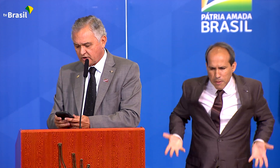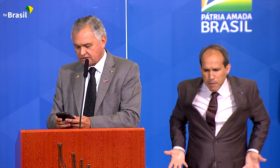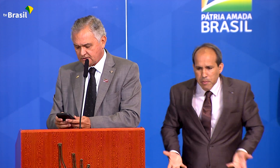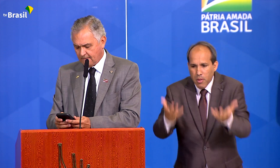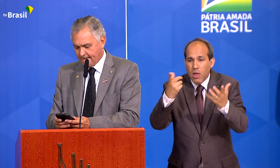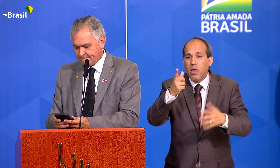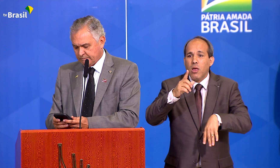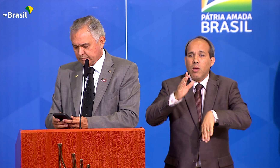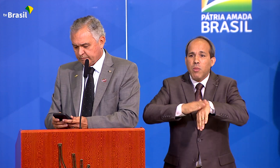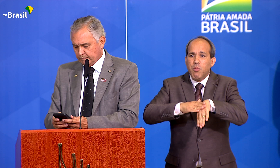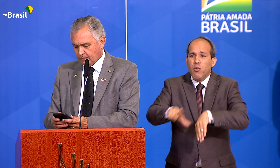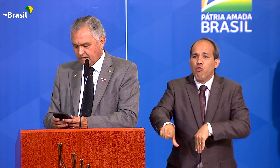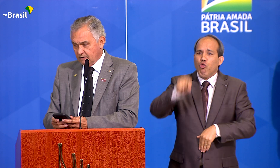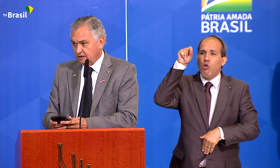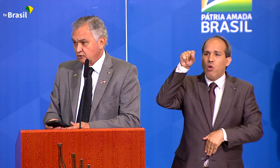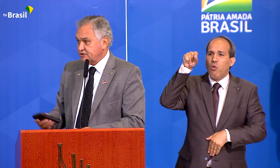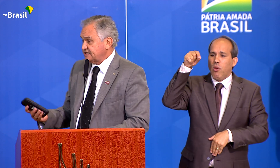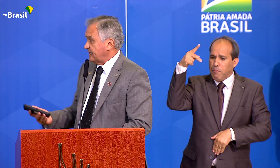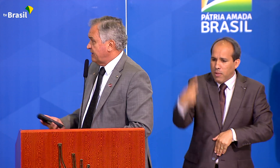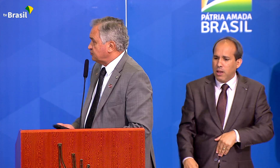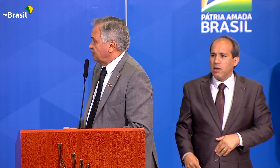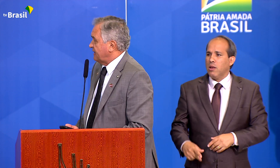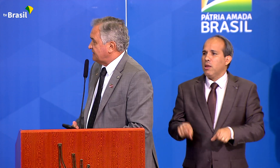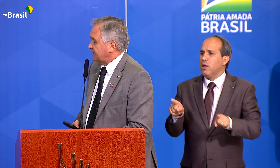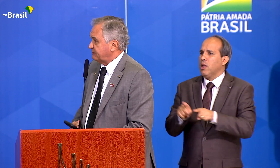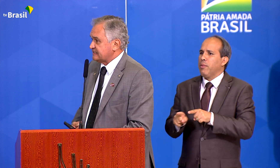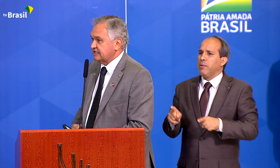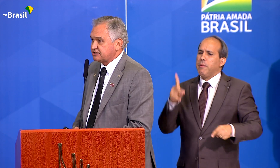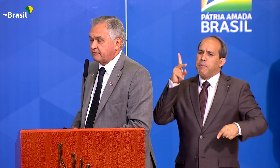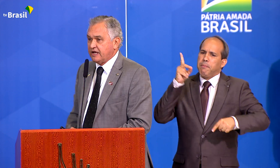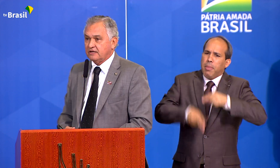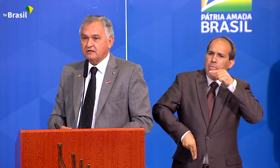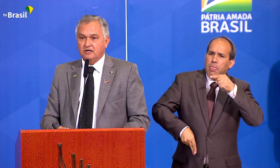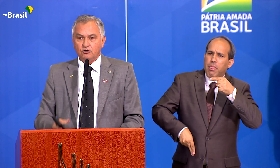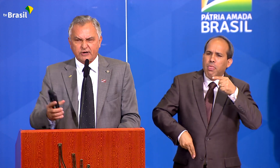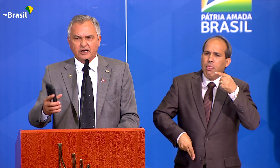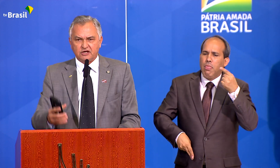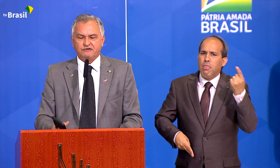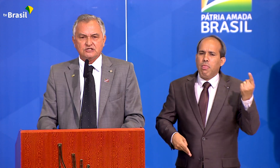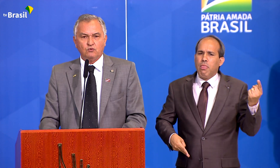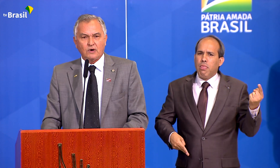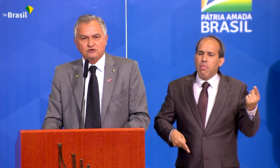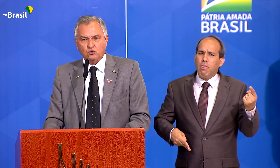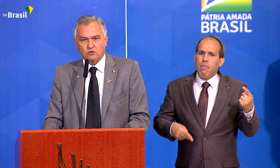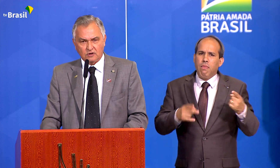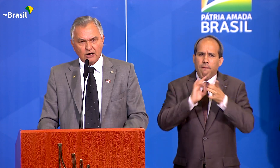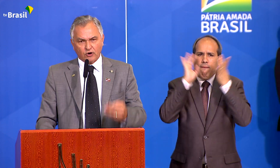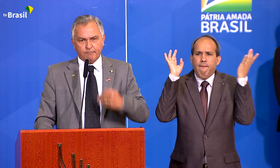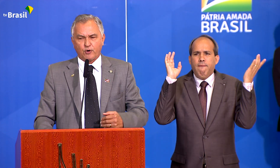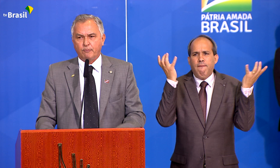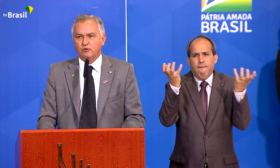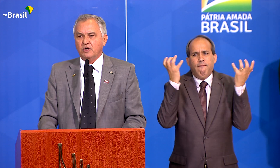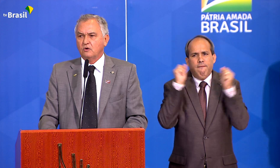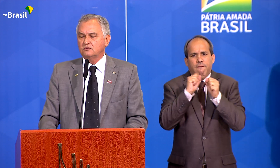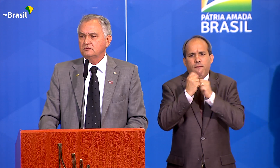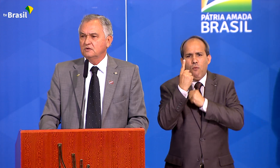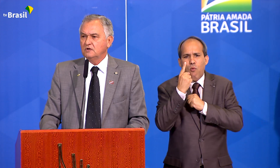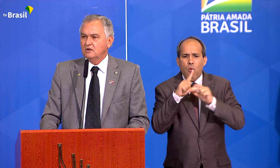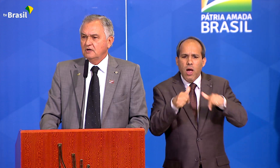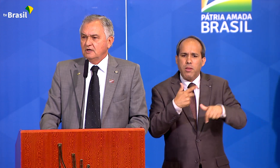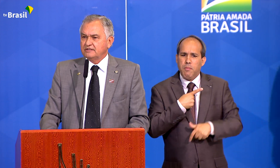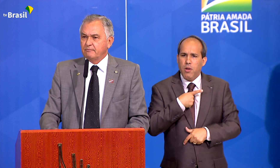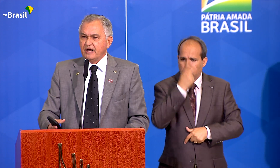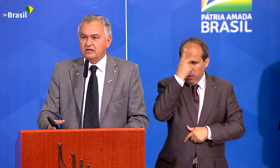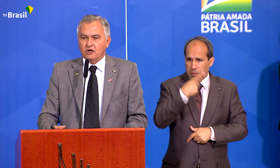escolhemos para nós Oi e o silenciamento de liberdade Presidente também eu quero aqui fazer um ato agora próprio